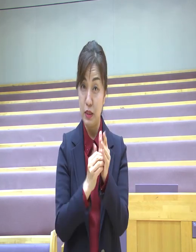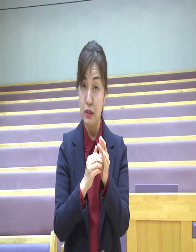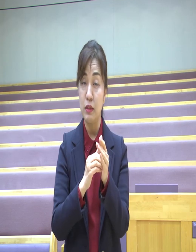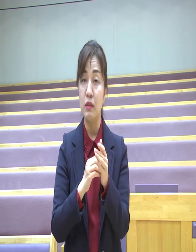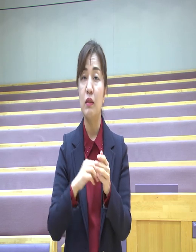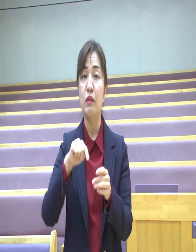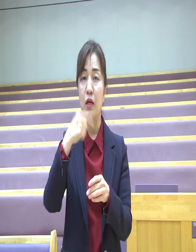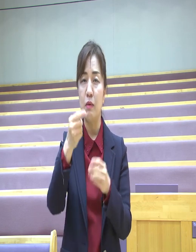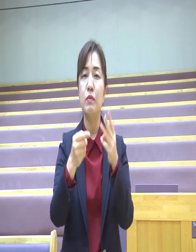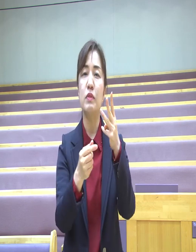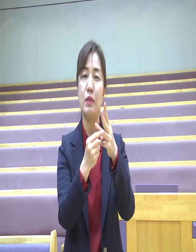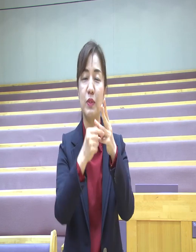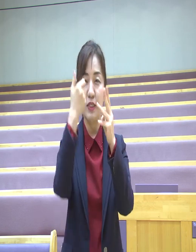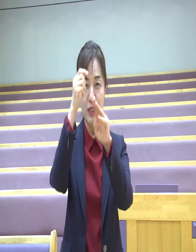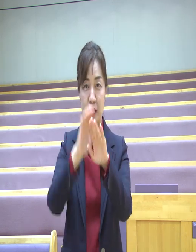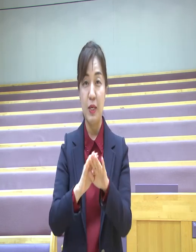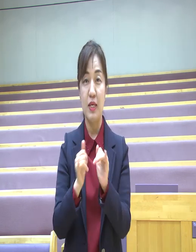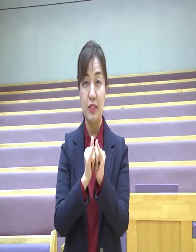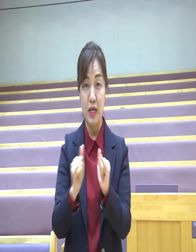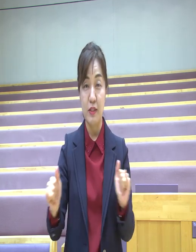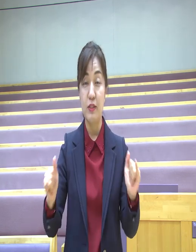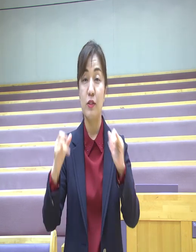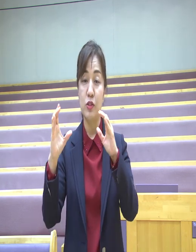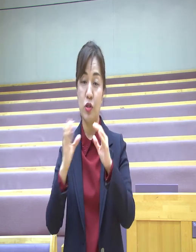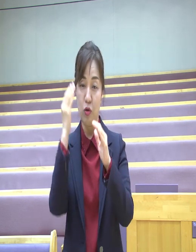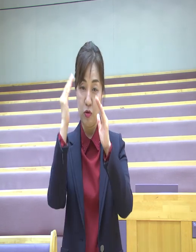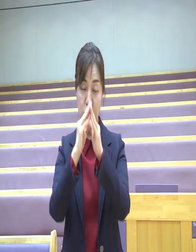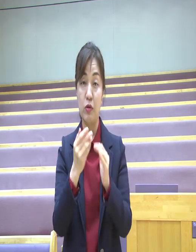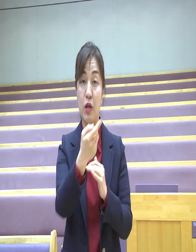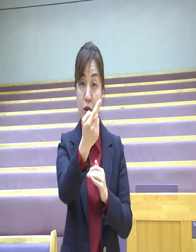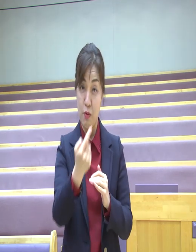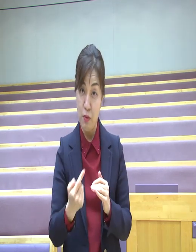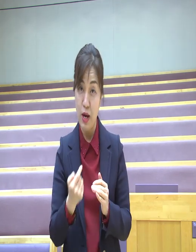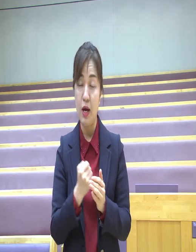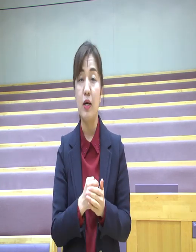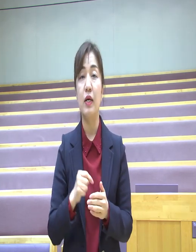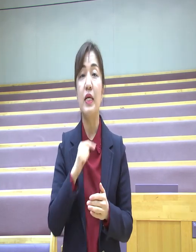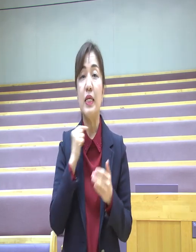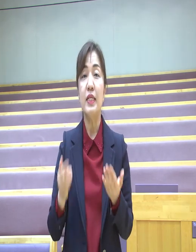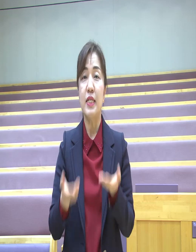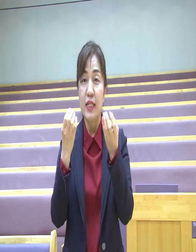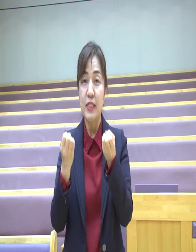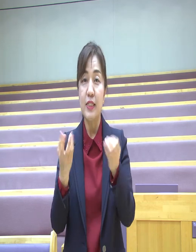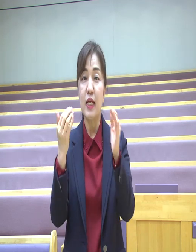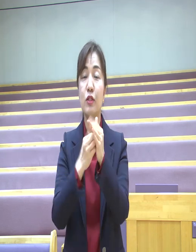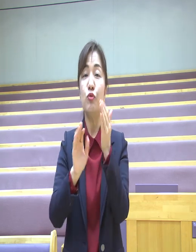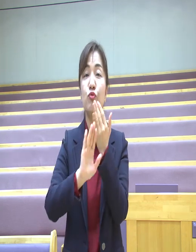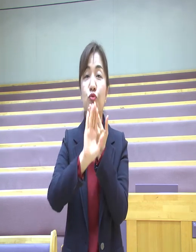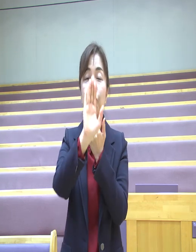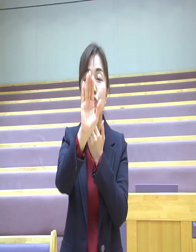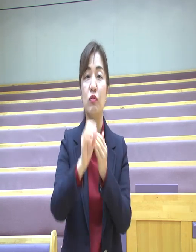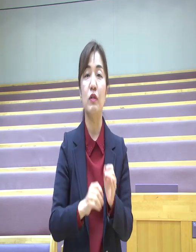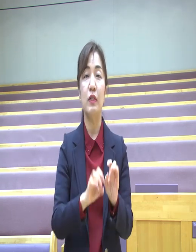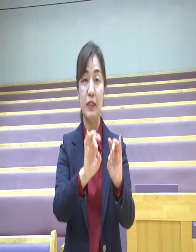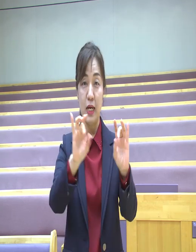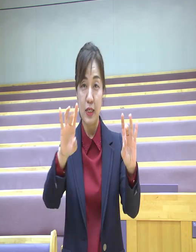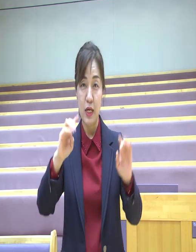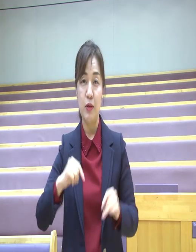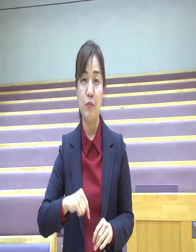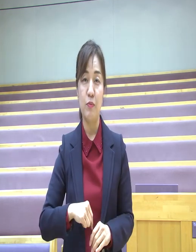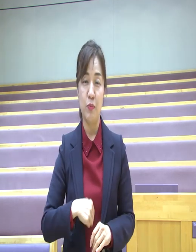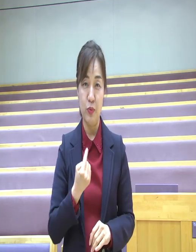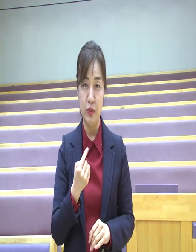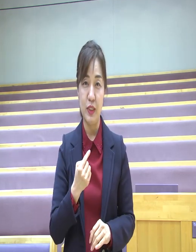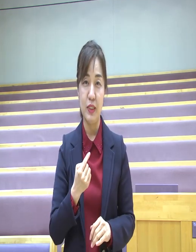번째가 끝나면 세 번째 예배자들이 성전에 들어옵니다. 희생 제사를 끝낸 유대인들은 각각 자기의